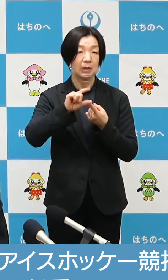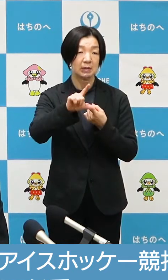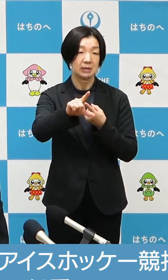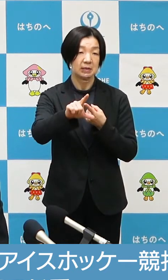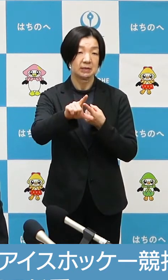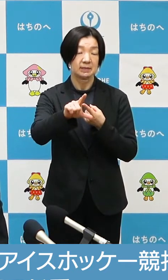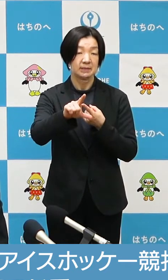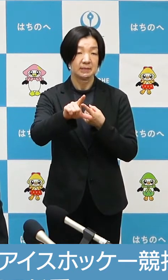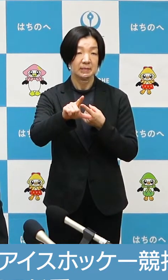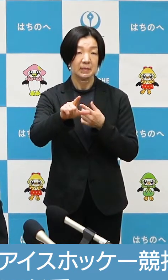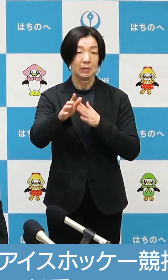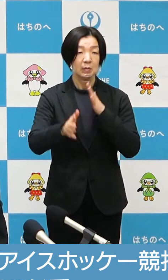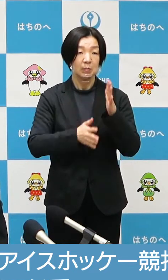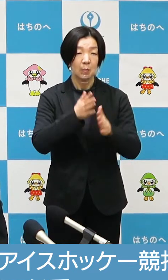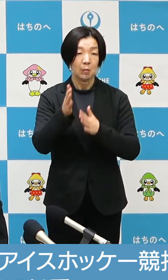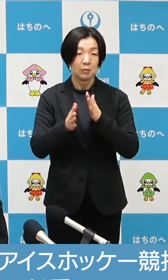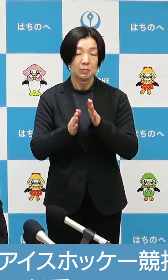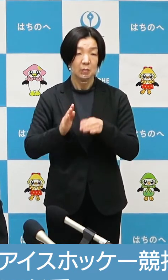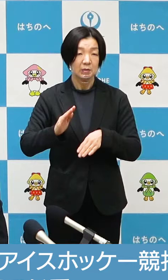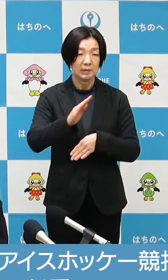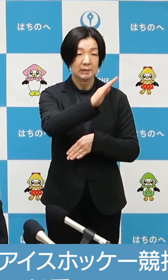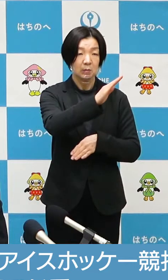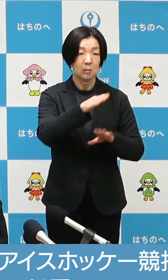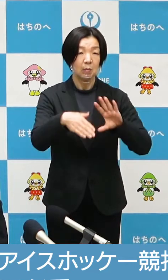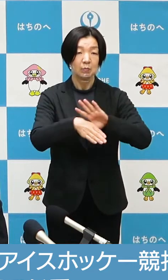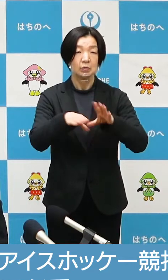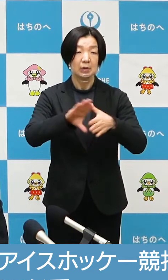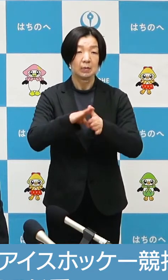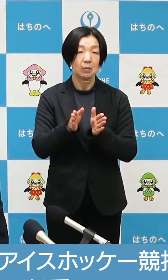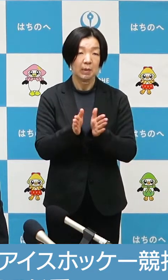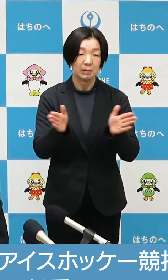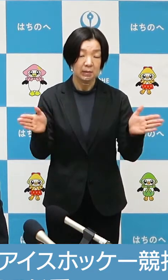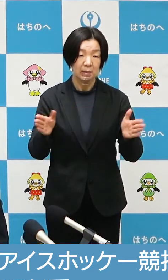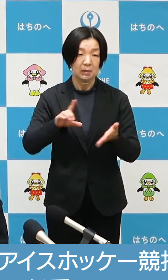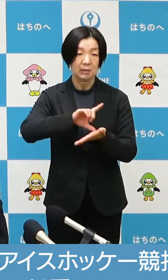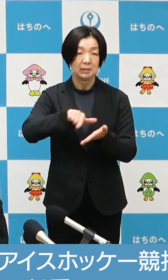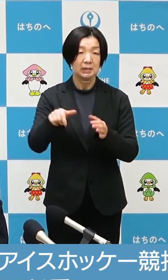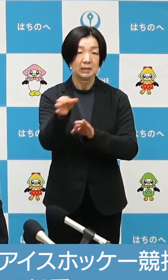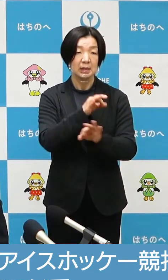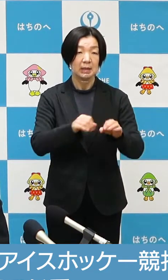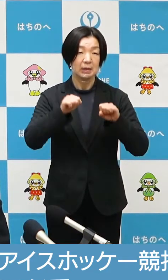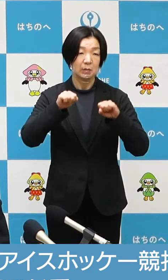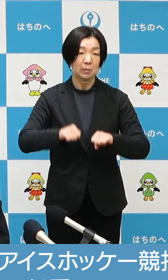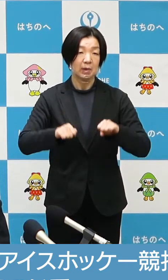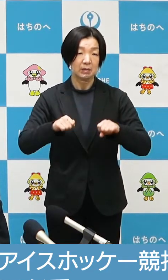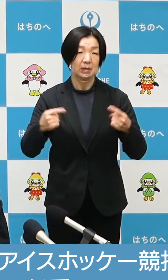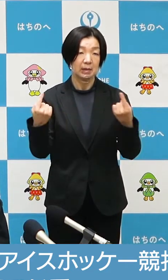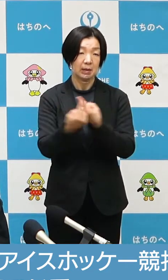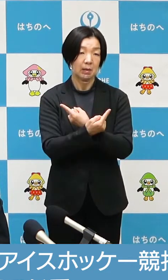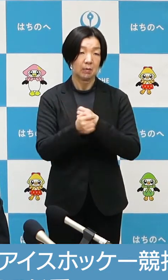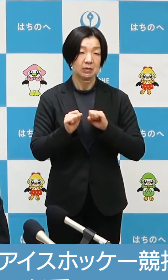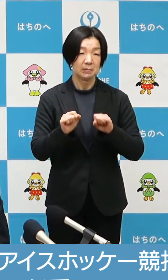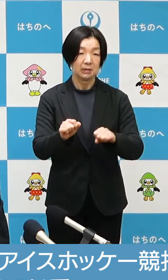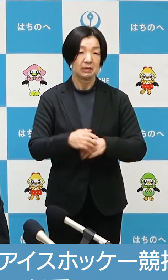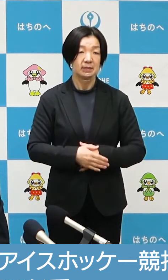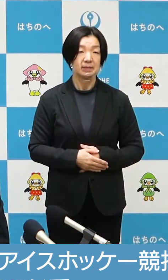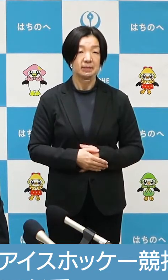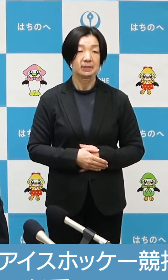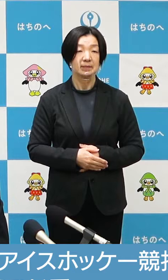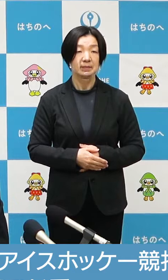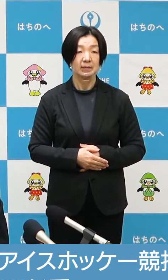よりスポーツの振興文化の発展地域経済界を図ってまいります